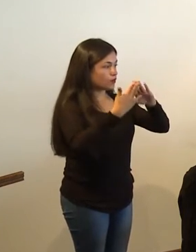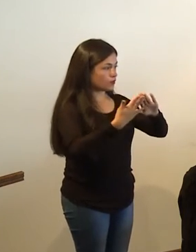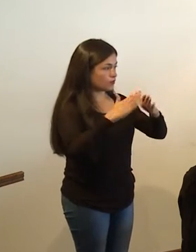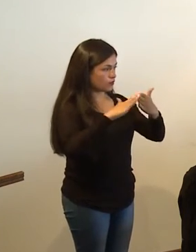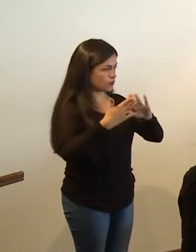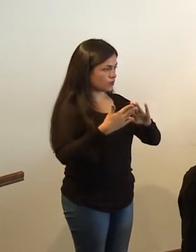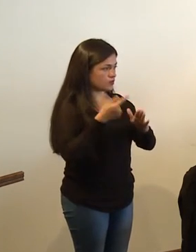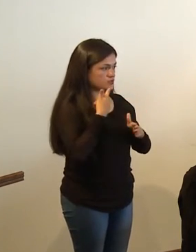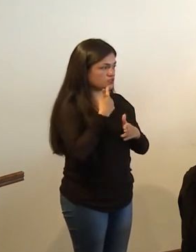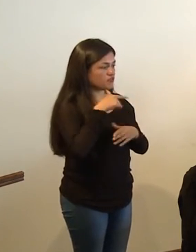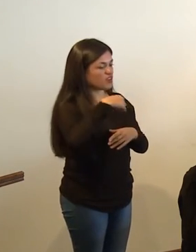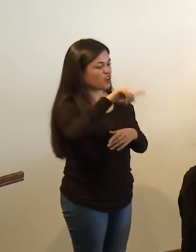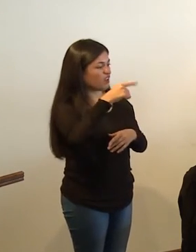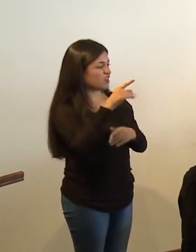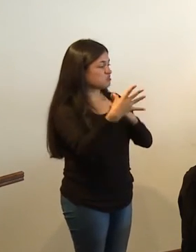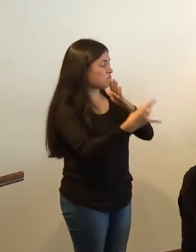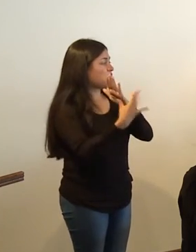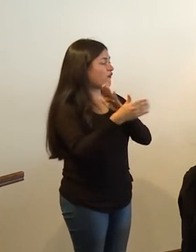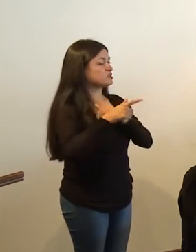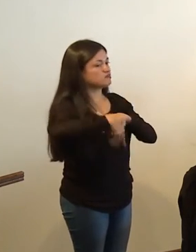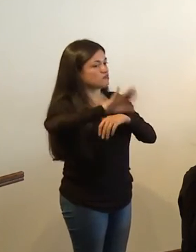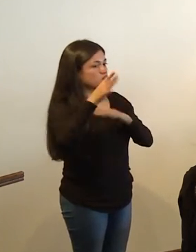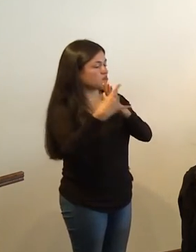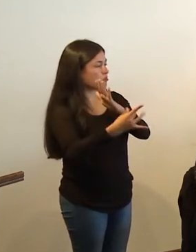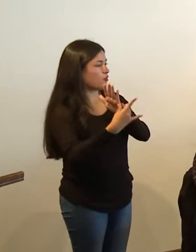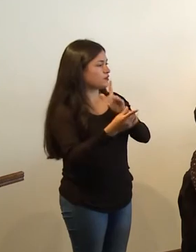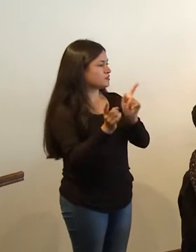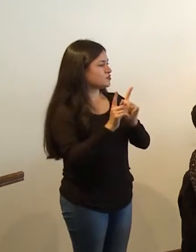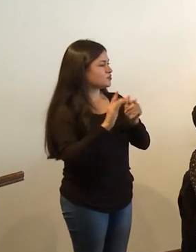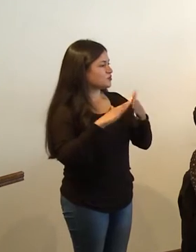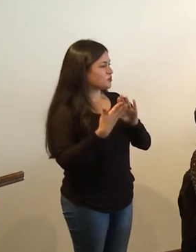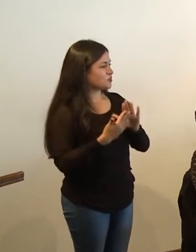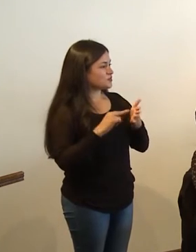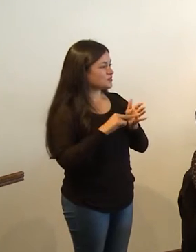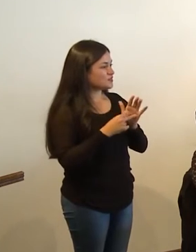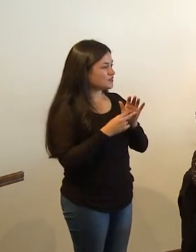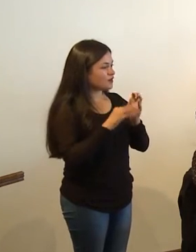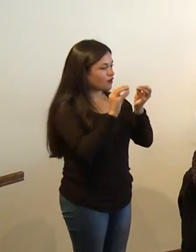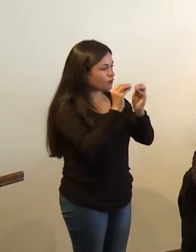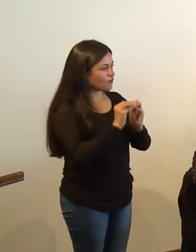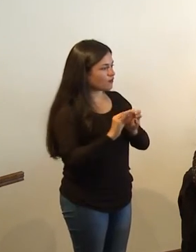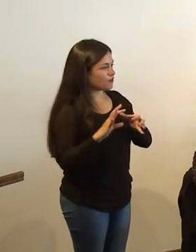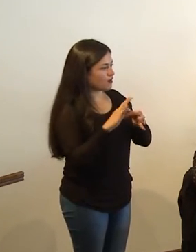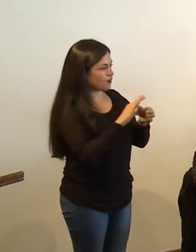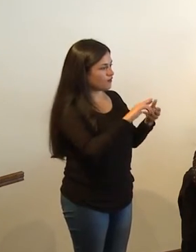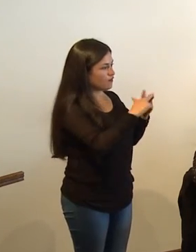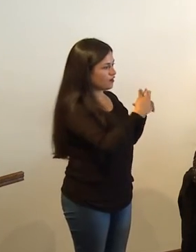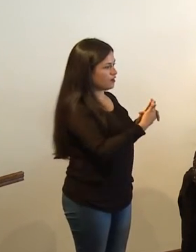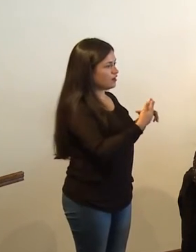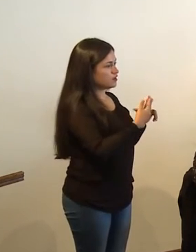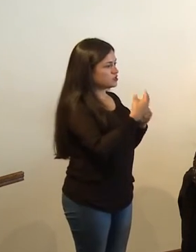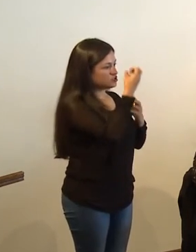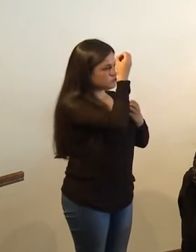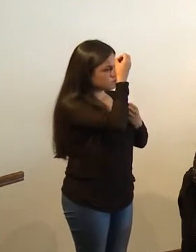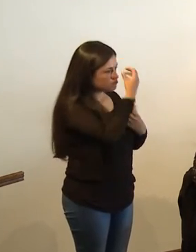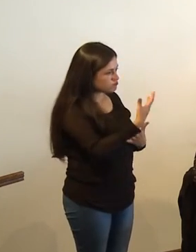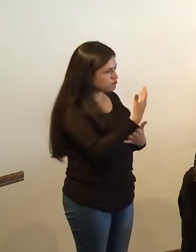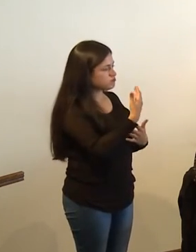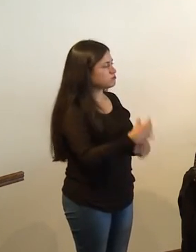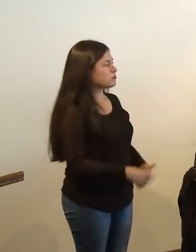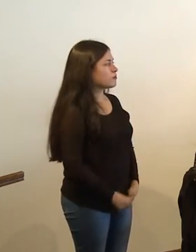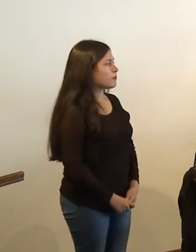lo están entendiendo ahí, como a los pobres de allí, sino como un tipo de vínculo, de un tipo de valor